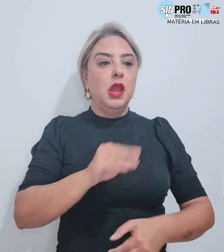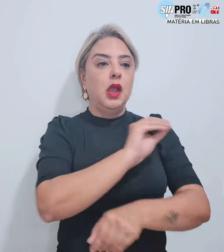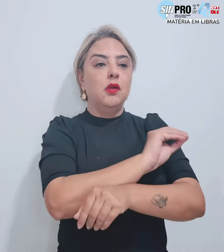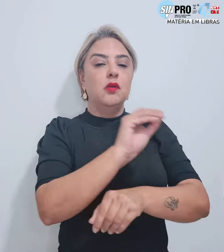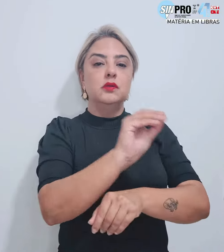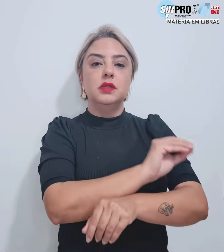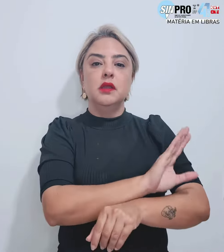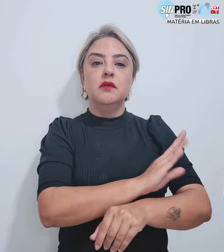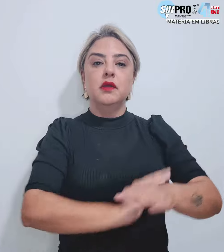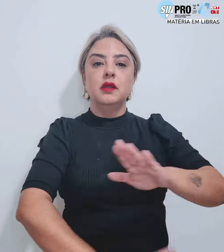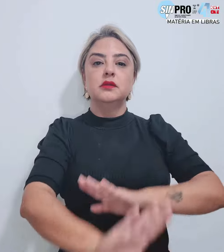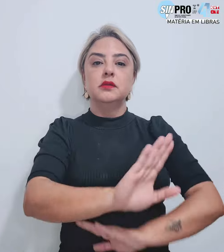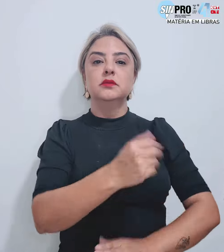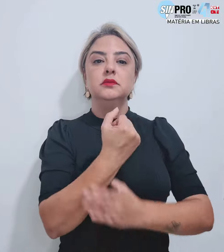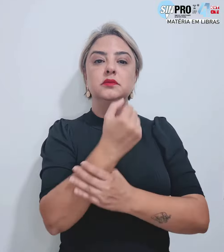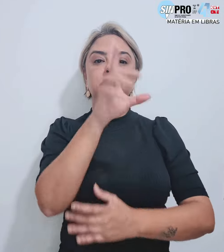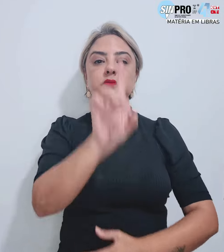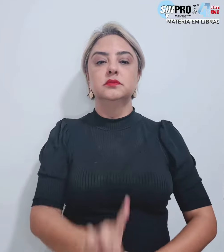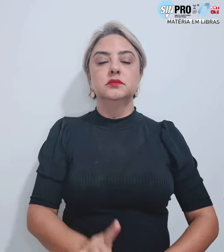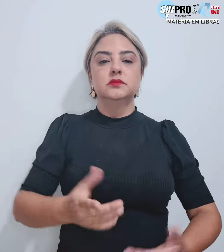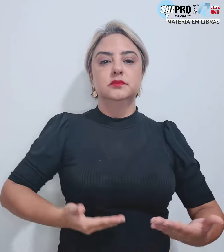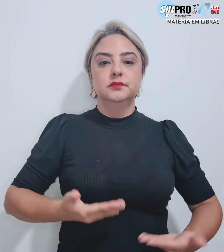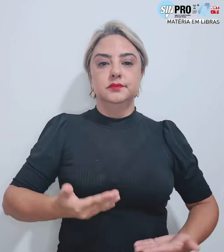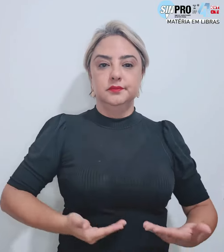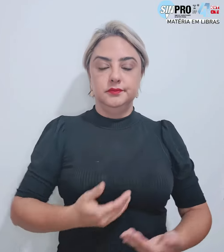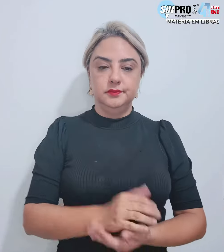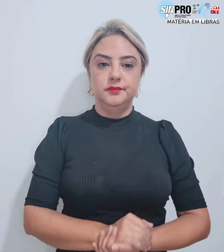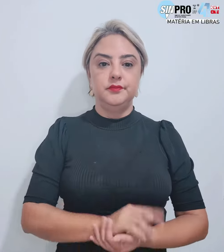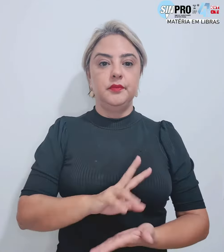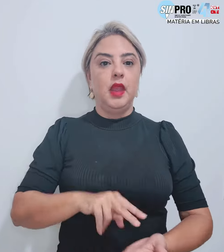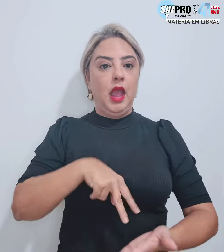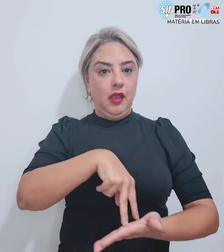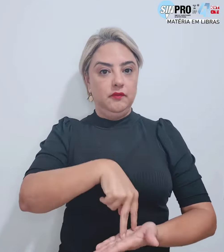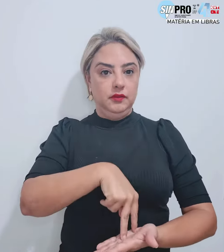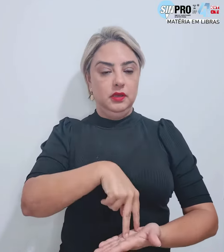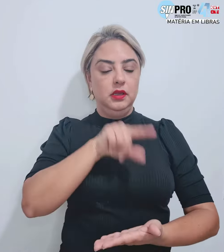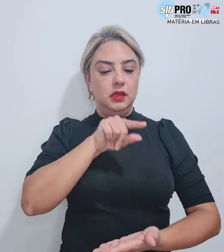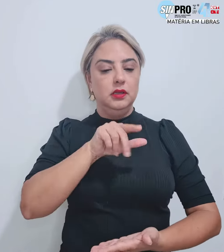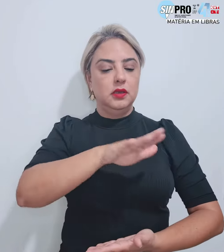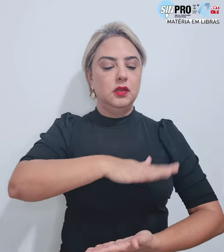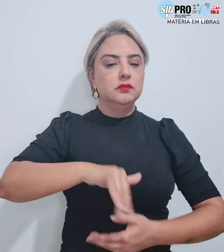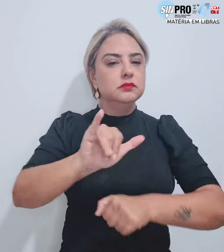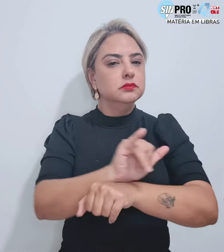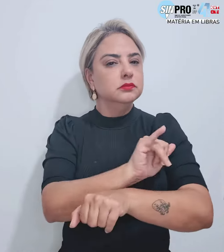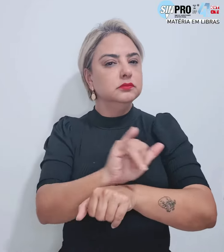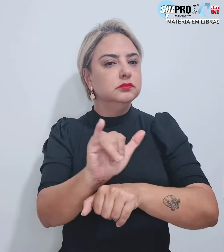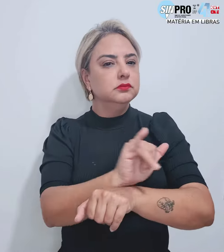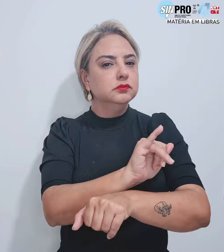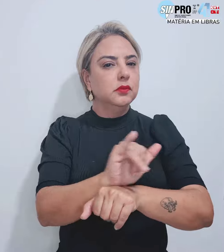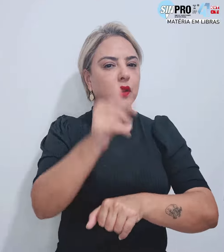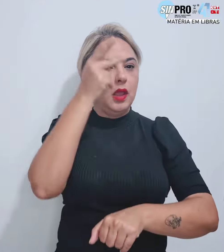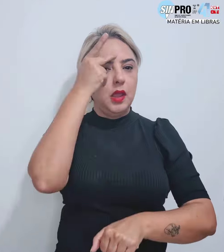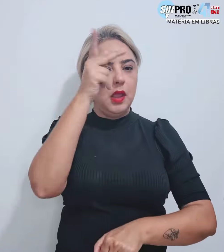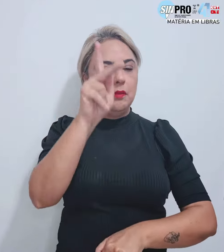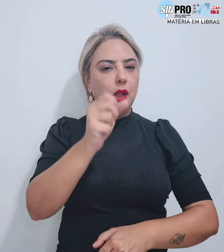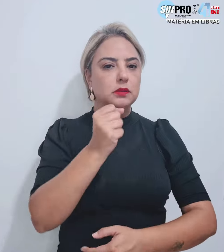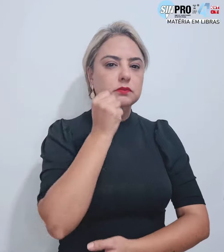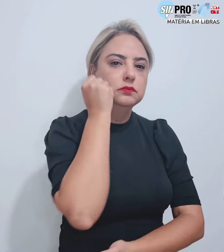direitos dos servidores. A Frente é um espaço estratégico para a resistência de